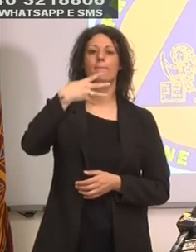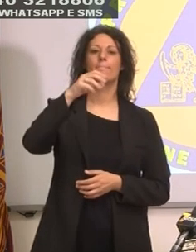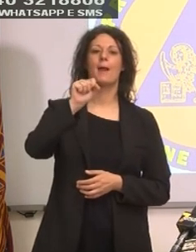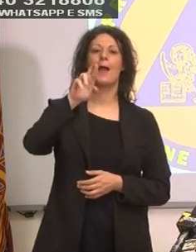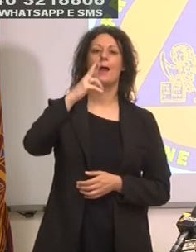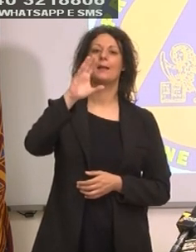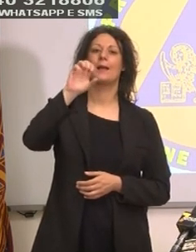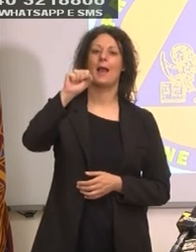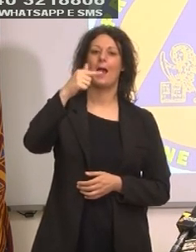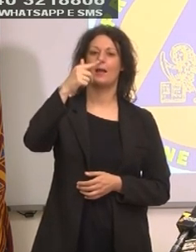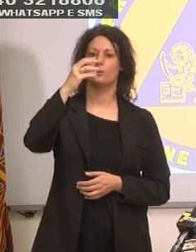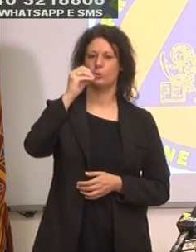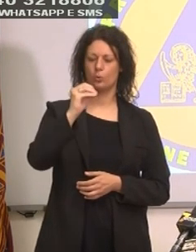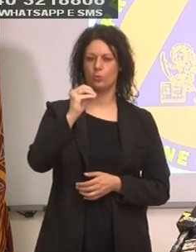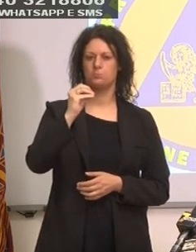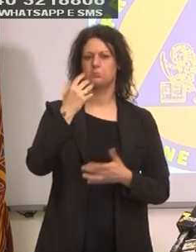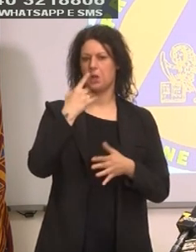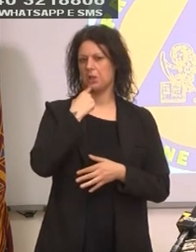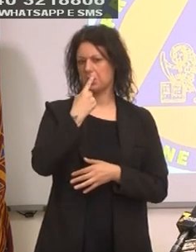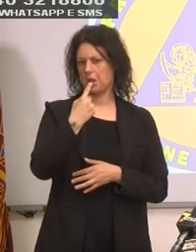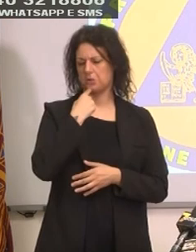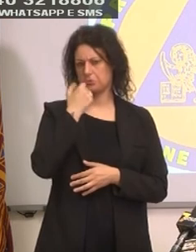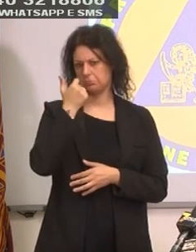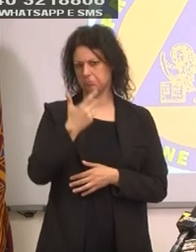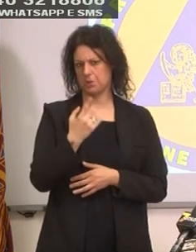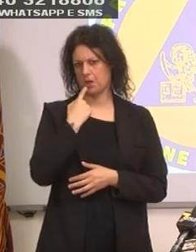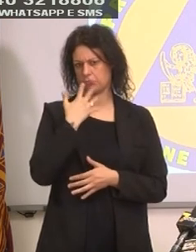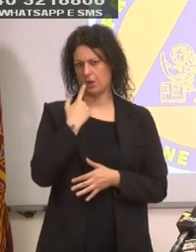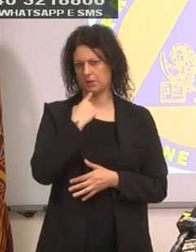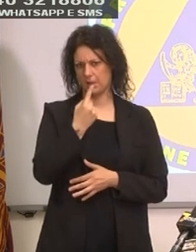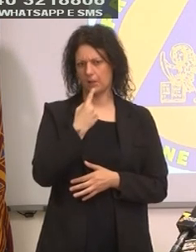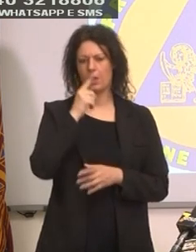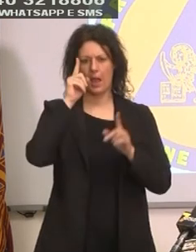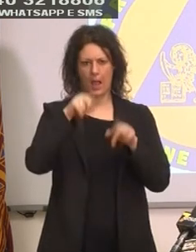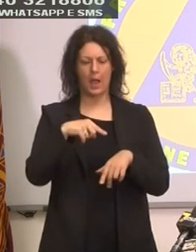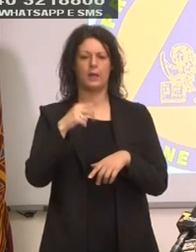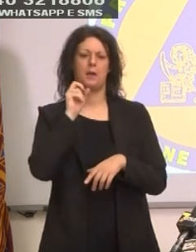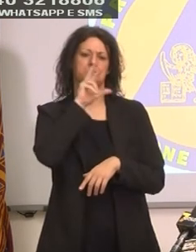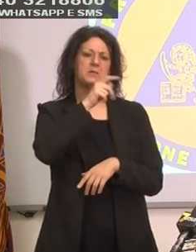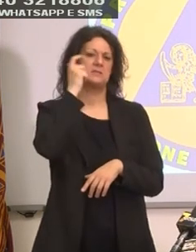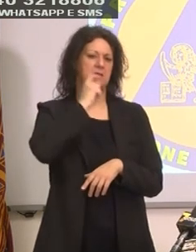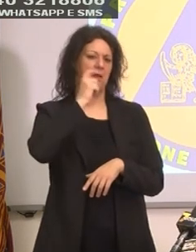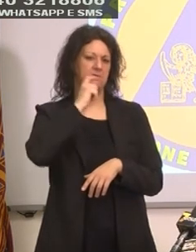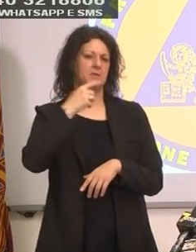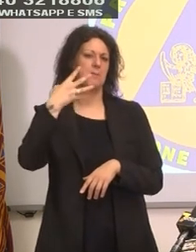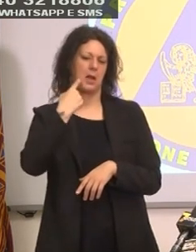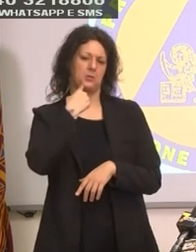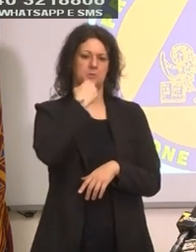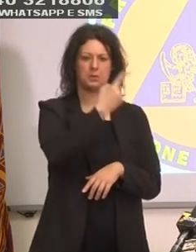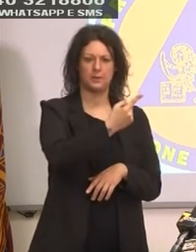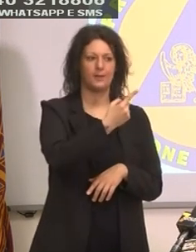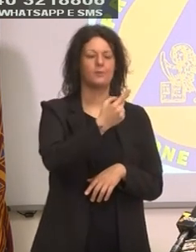non fa mistero, l'ha dichiarato più volte, l'ha detto anche a Salvini, ci ha detto l'altra sera, che